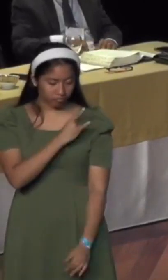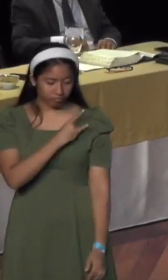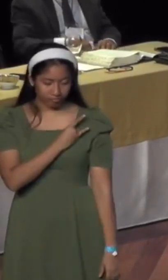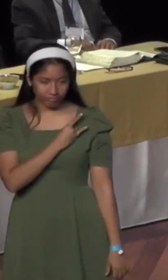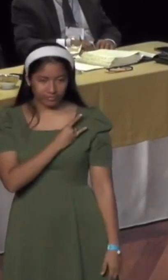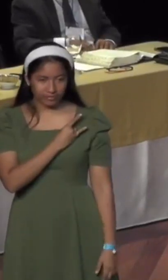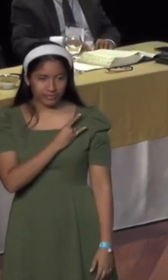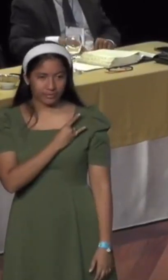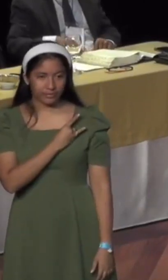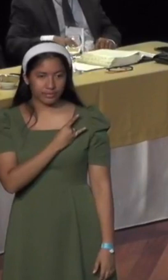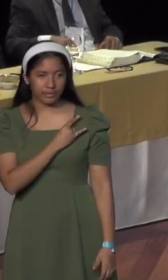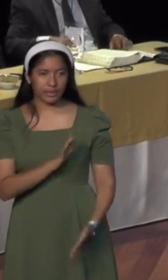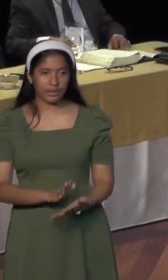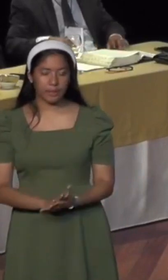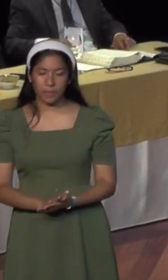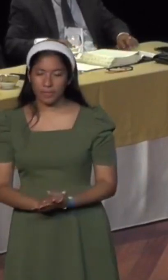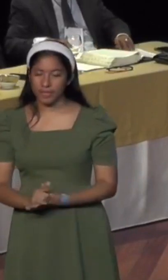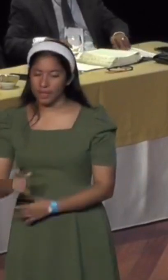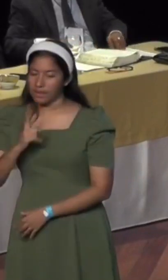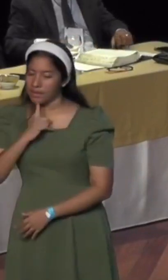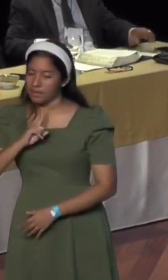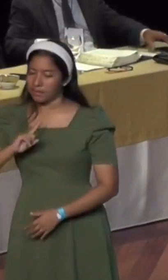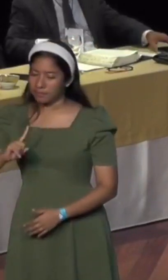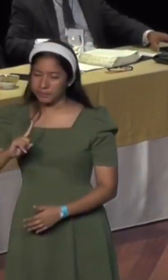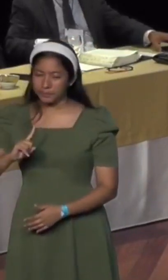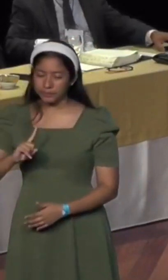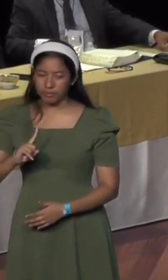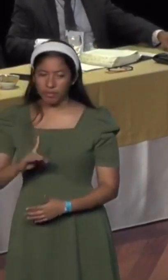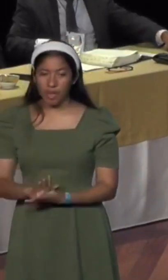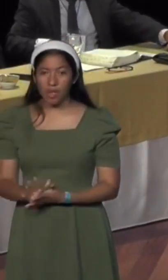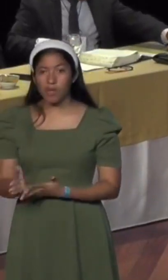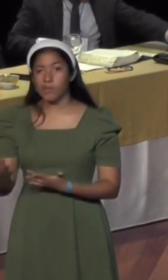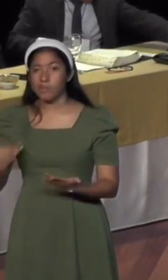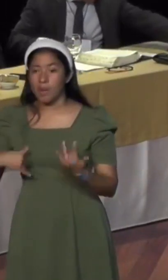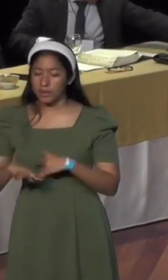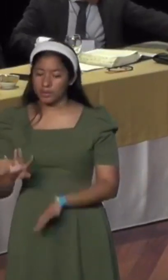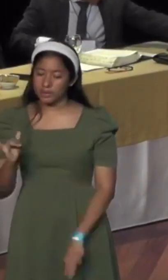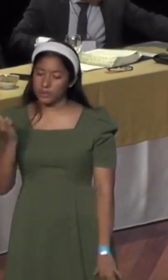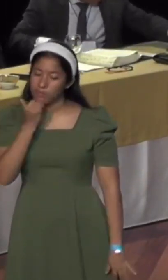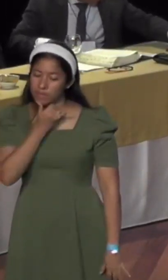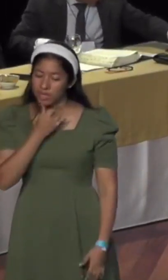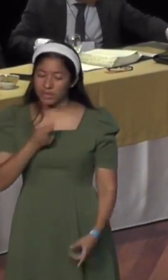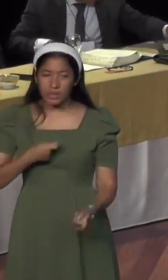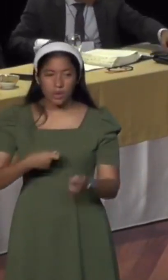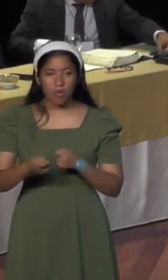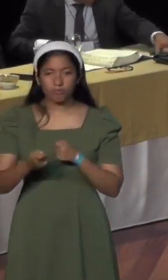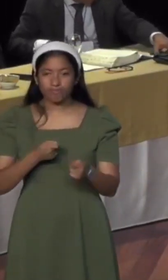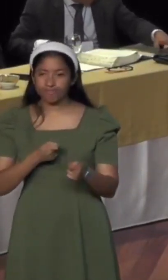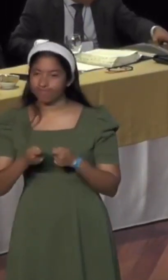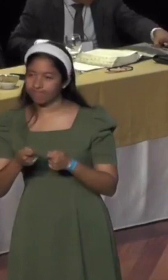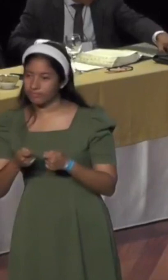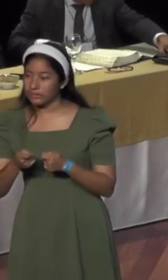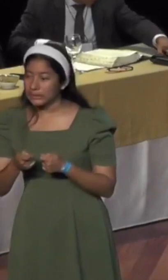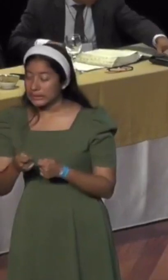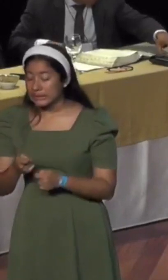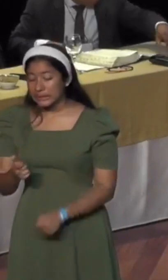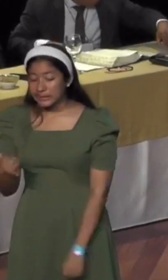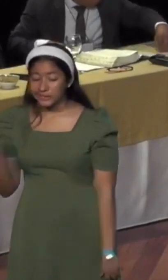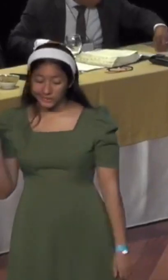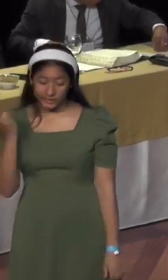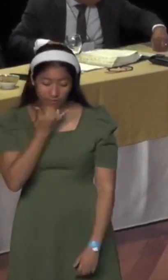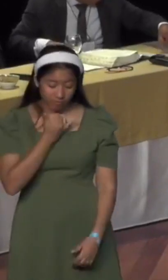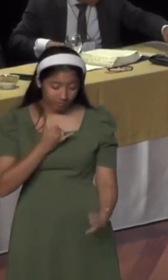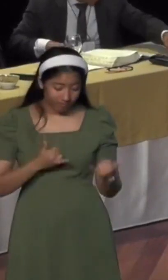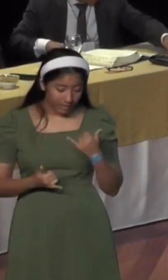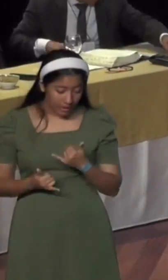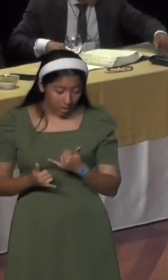la rectora me mandó una entrevista. Entonces yo cometí un error, hermano, le voy a confesar que cometí un error. Entonces yo